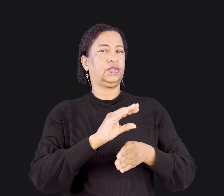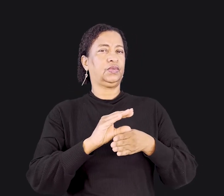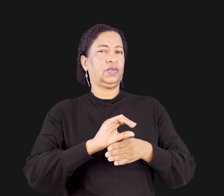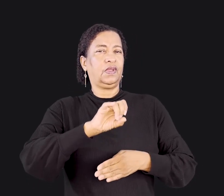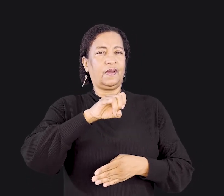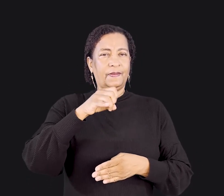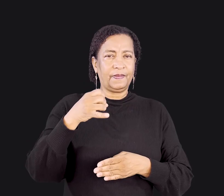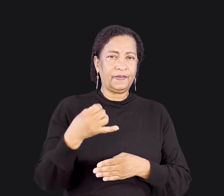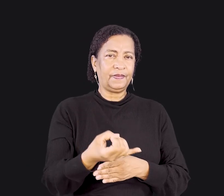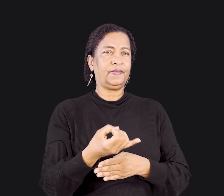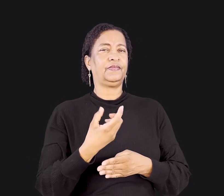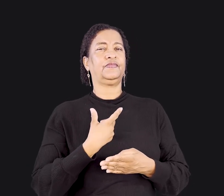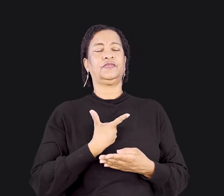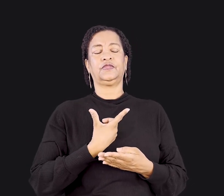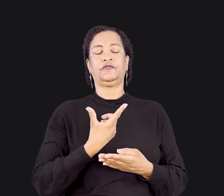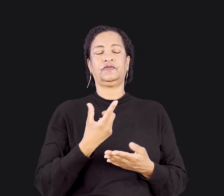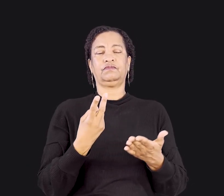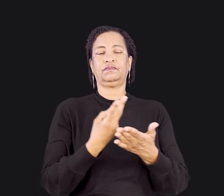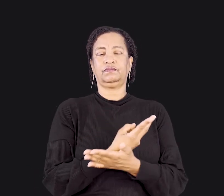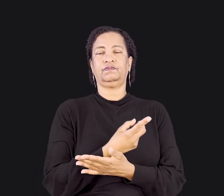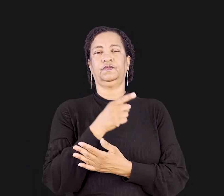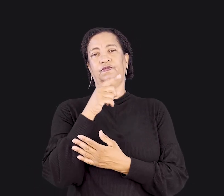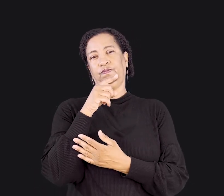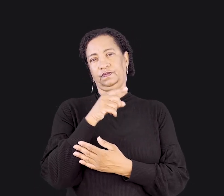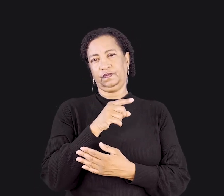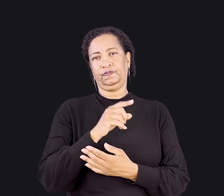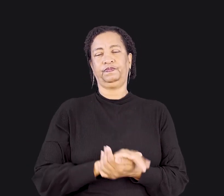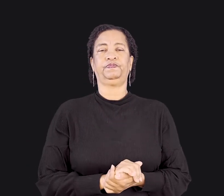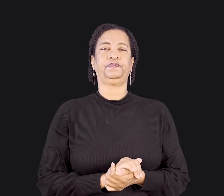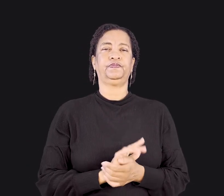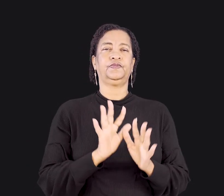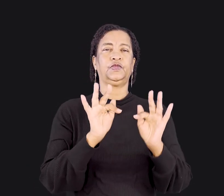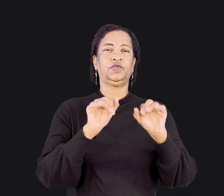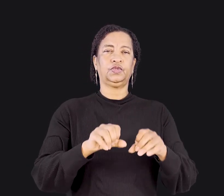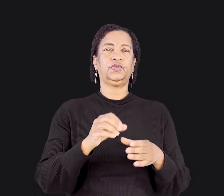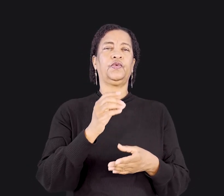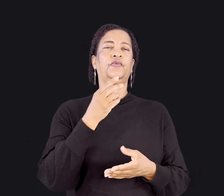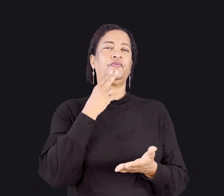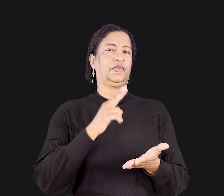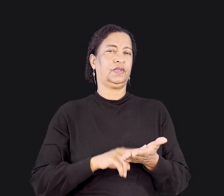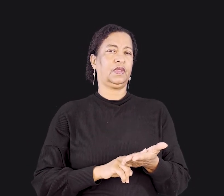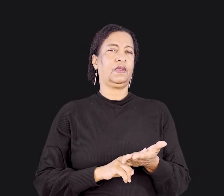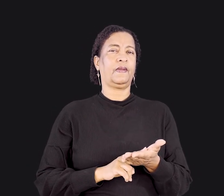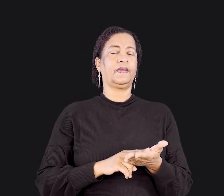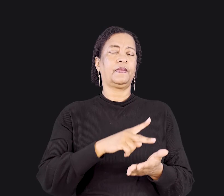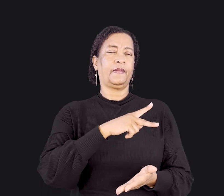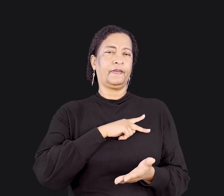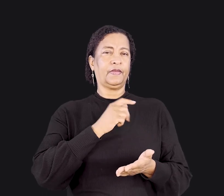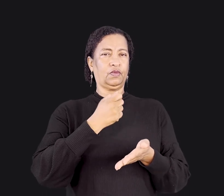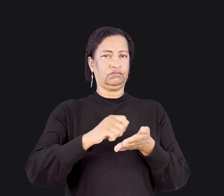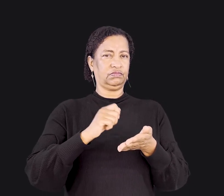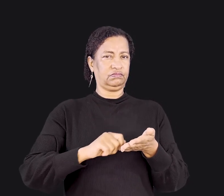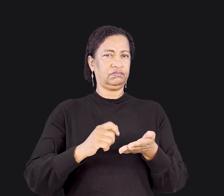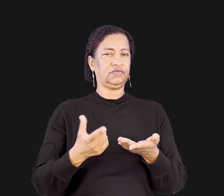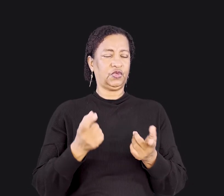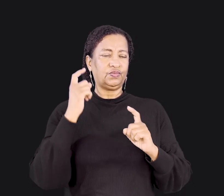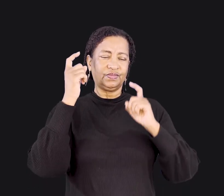se aproveitavam de sua situação. No final da carta, Paulo escreveu: Temo que ao visitá-los não